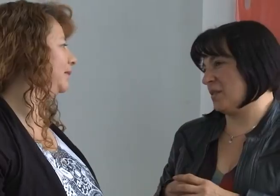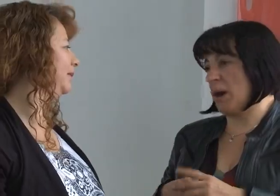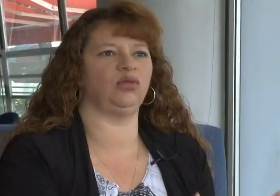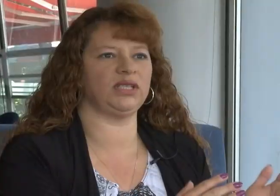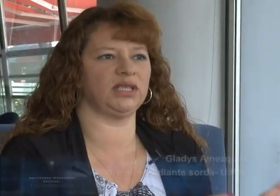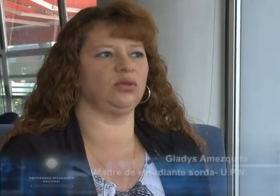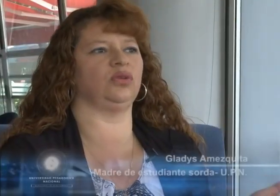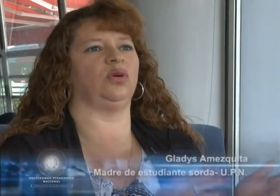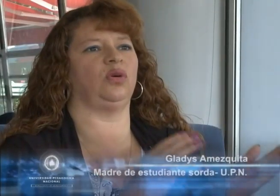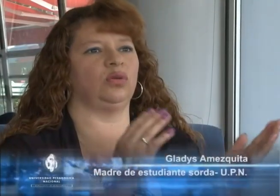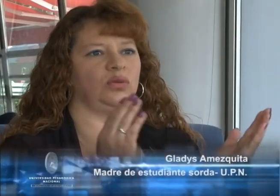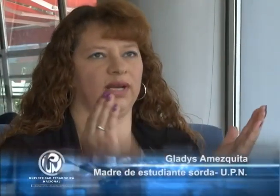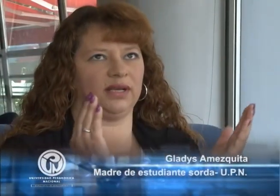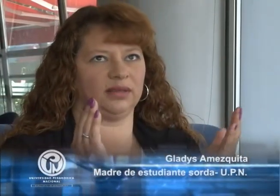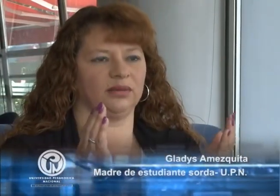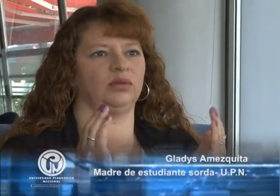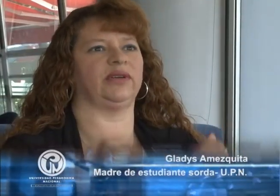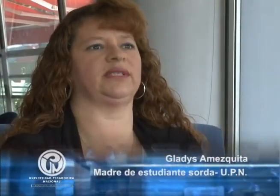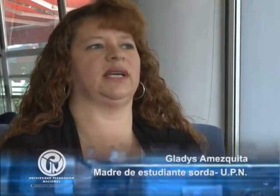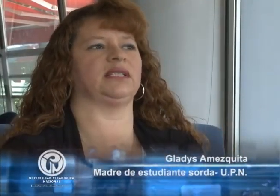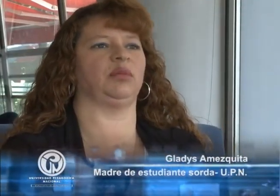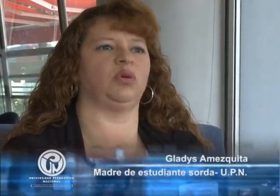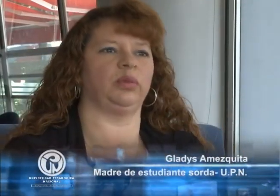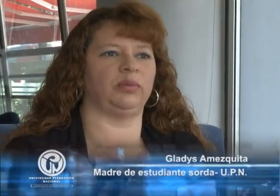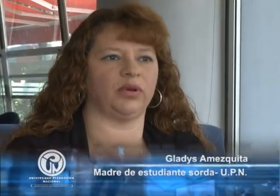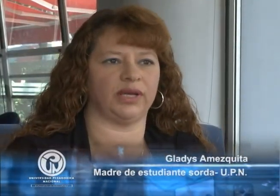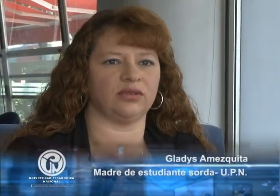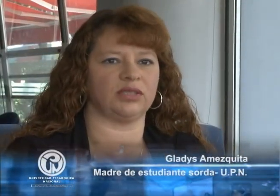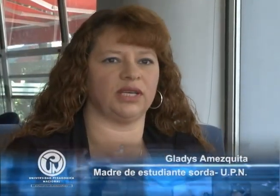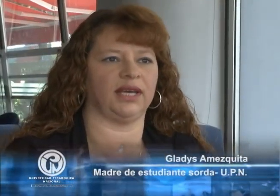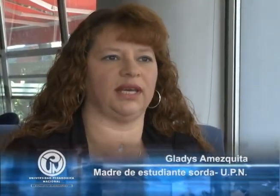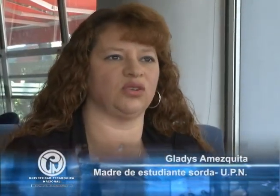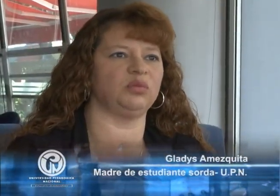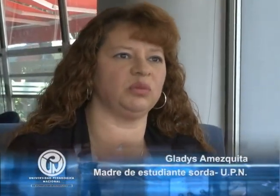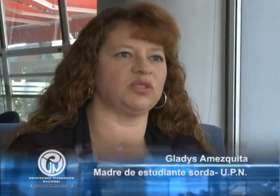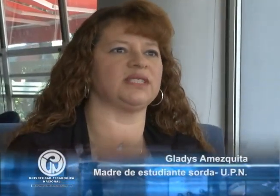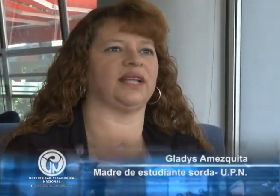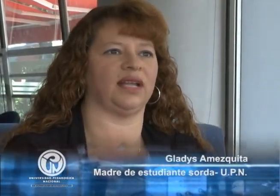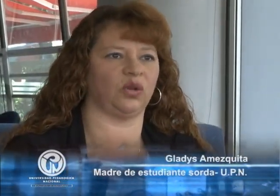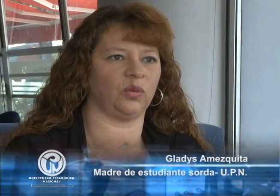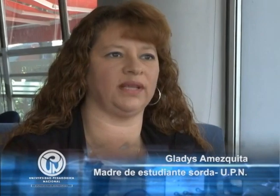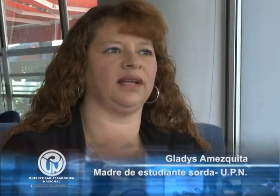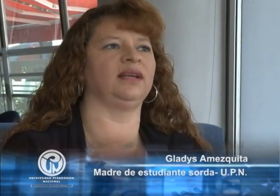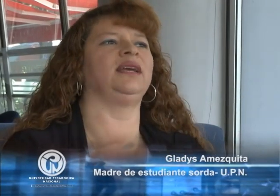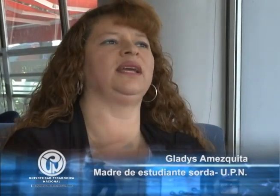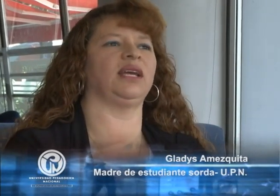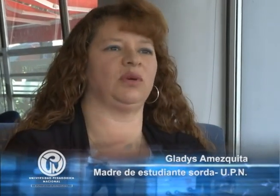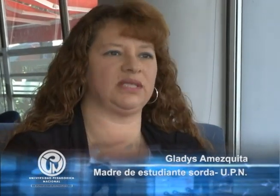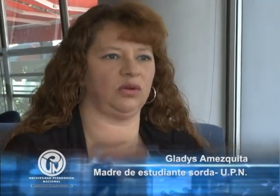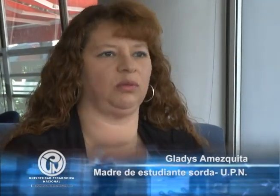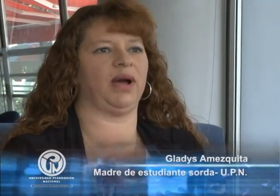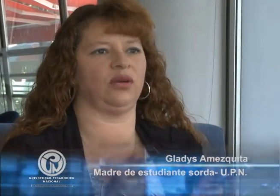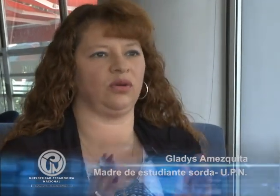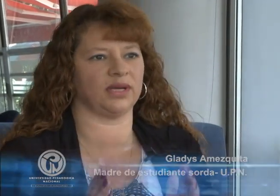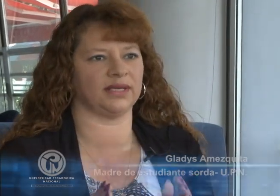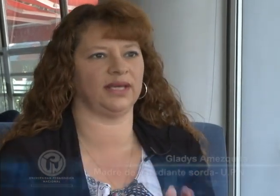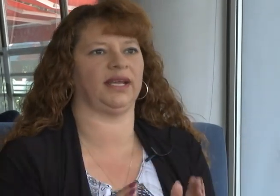una institución, una universidad que se preocupe por ellos y que ellos mismos se están dando cuenta que no ha sido en vano lo que han